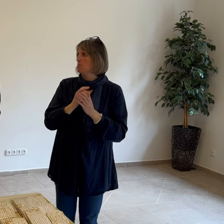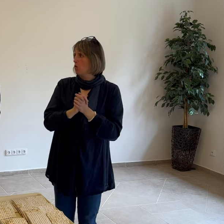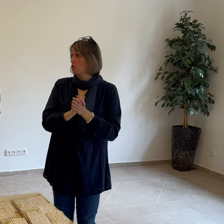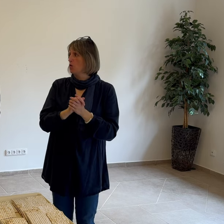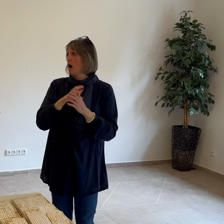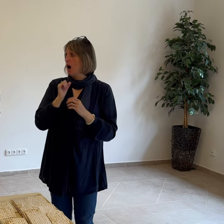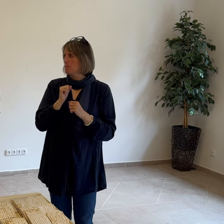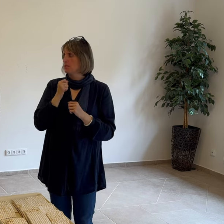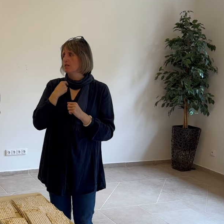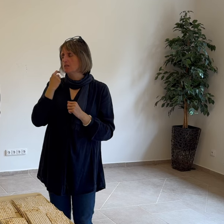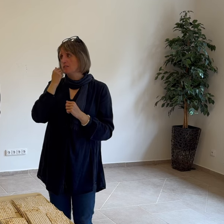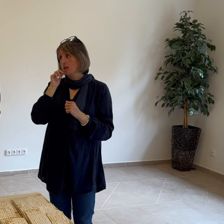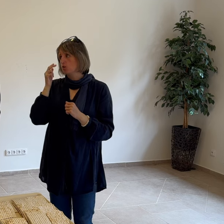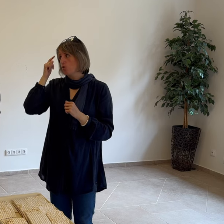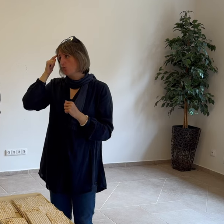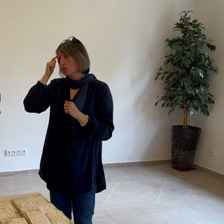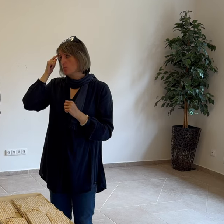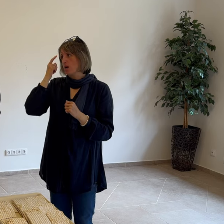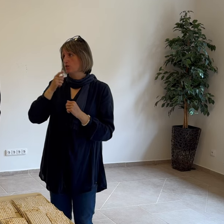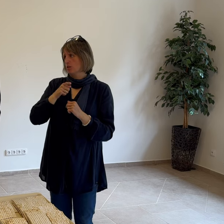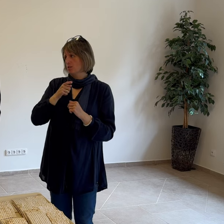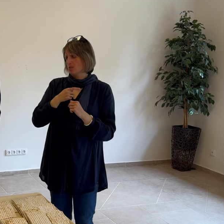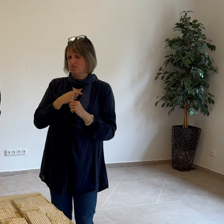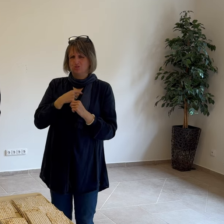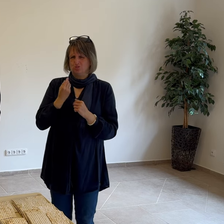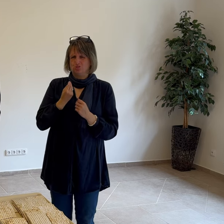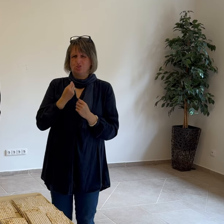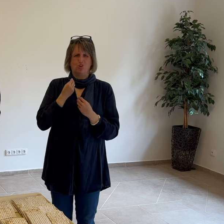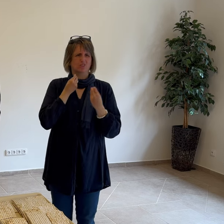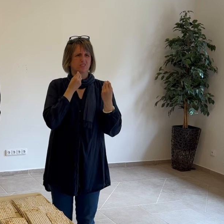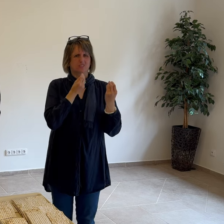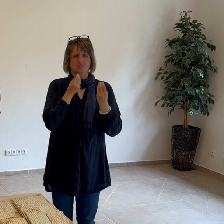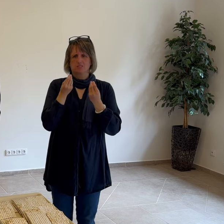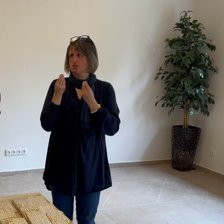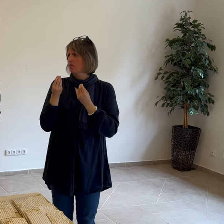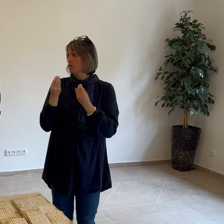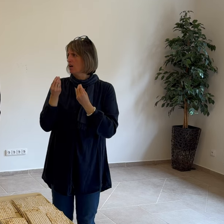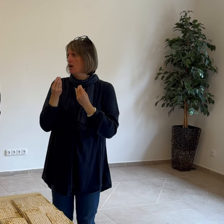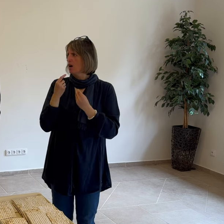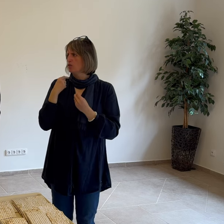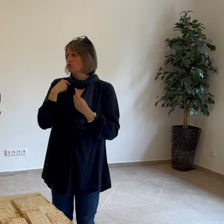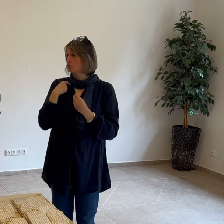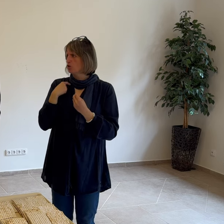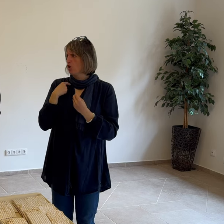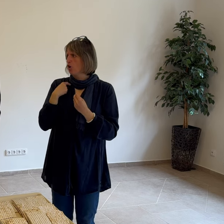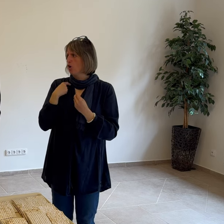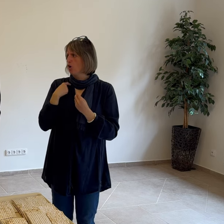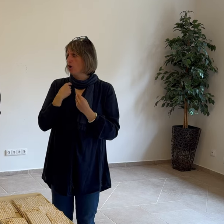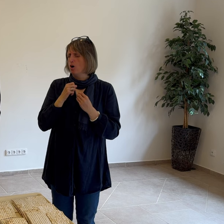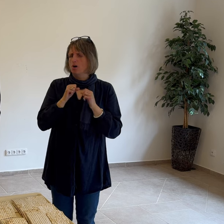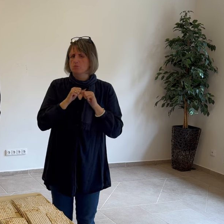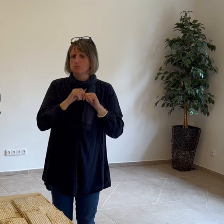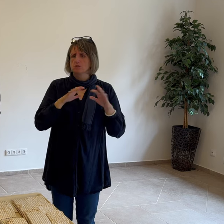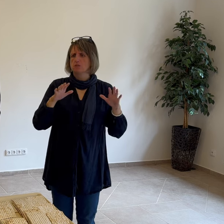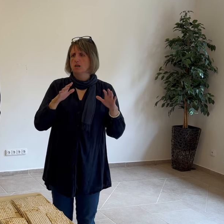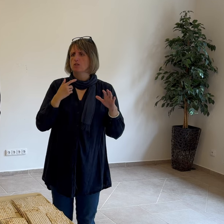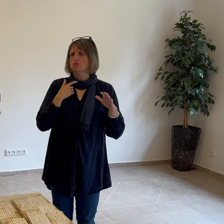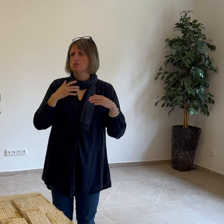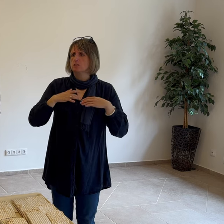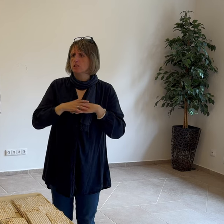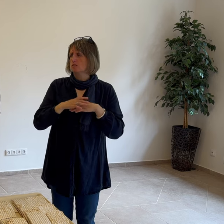najednou uvědomuji co to vlastně co to znamená uvědomuji si jak mnoha věcí cítím